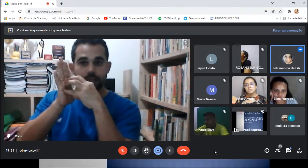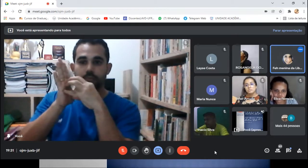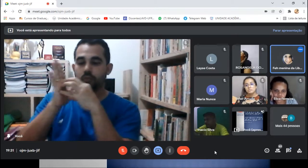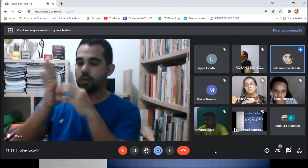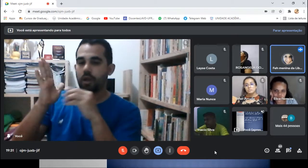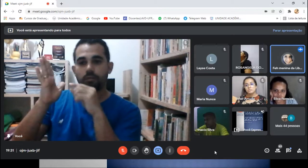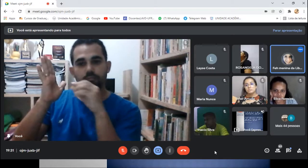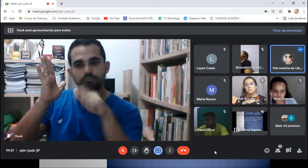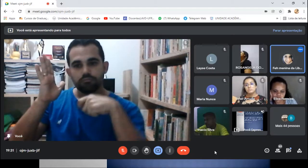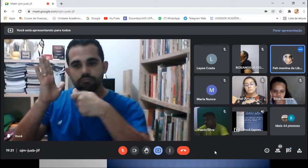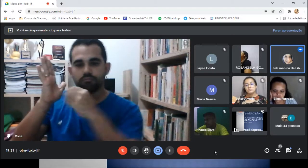Certo.